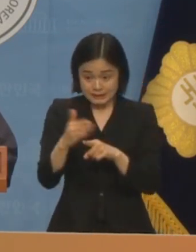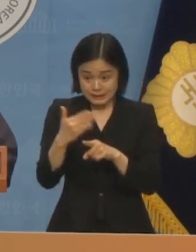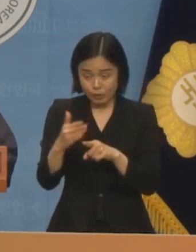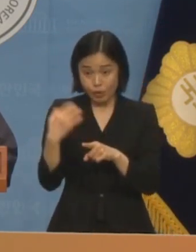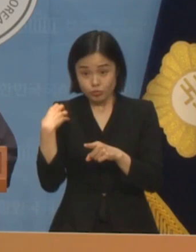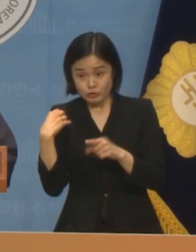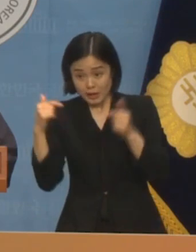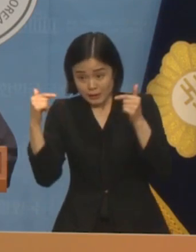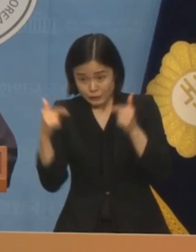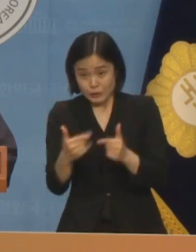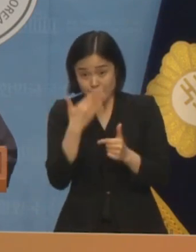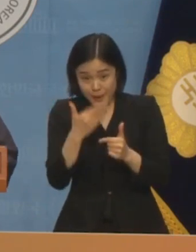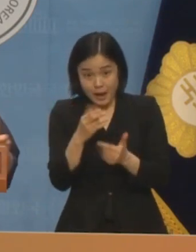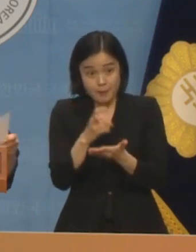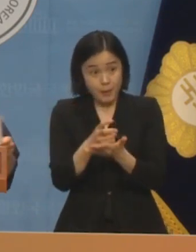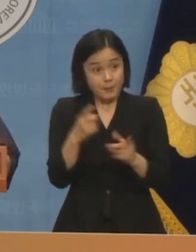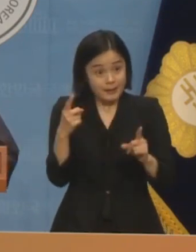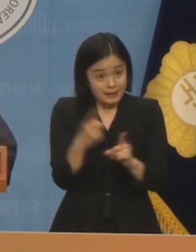입법을 진심으로 환영합니다.